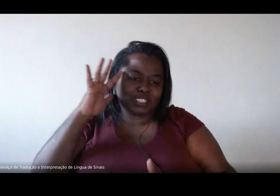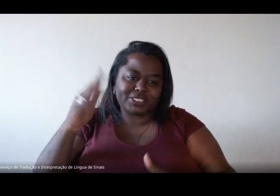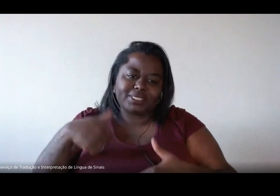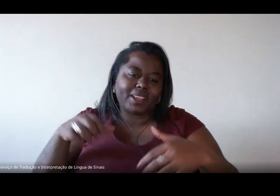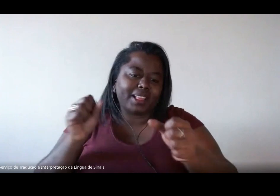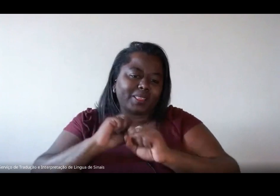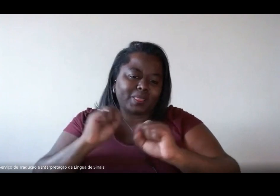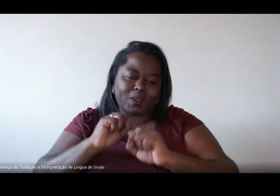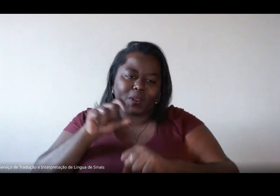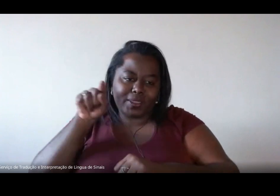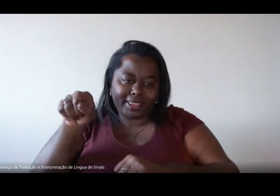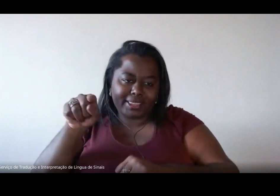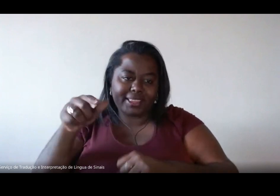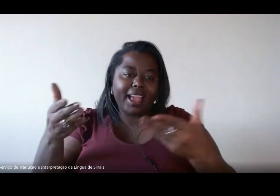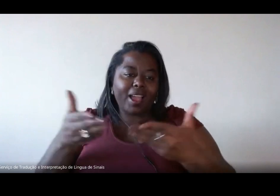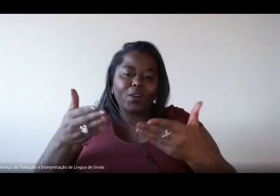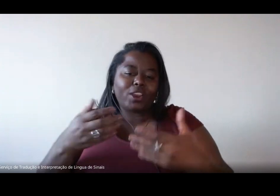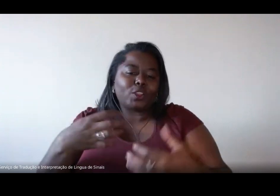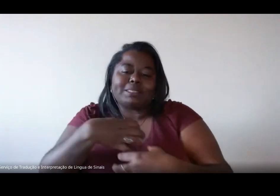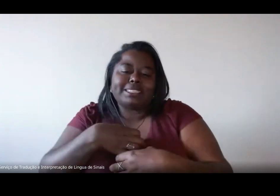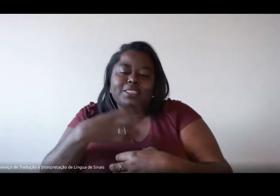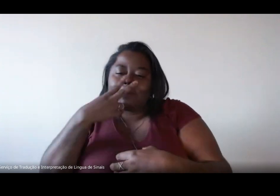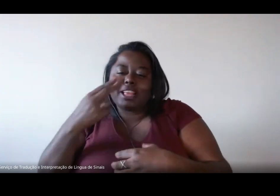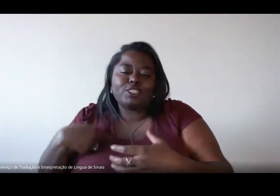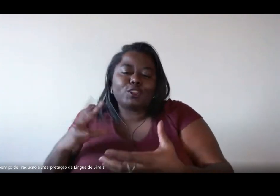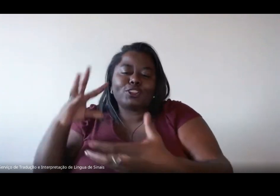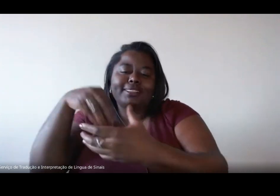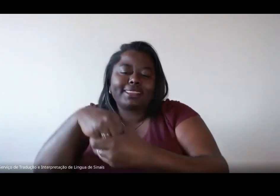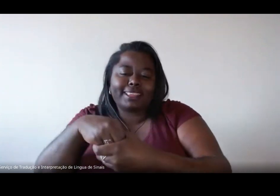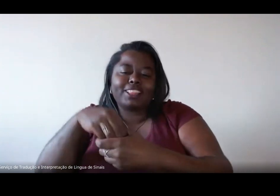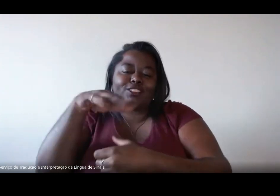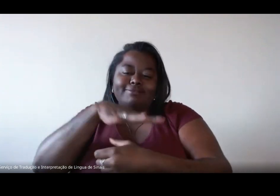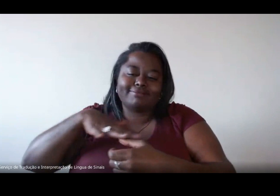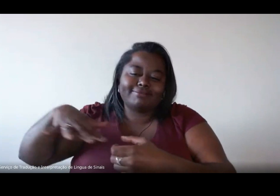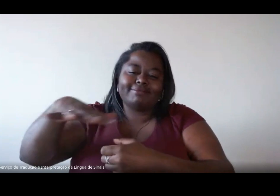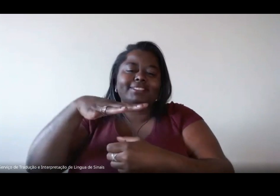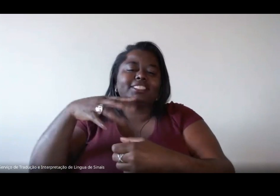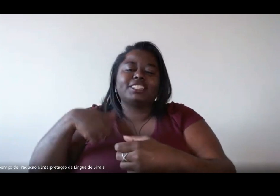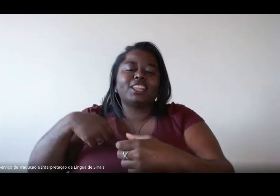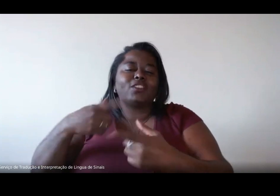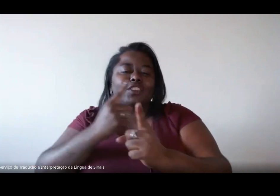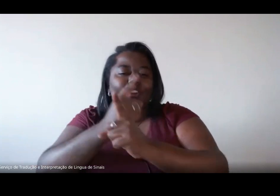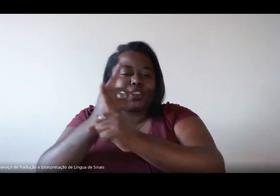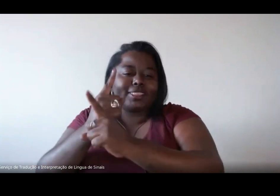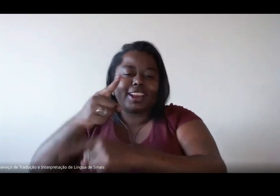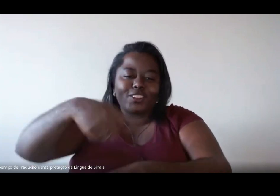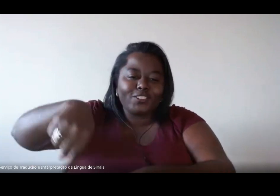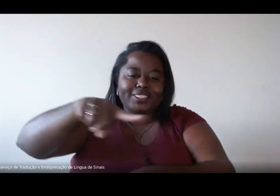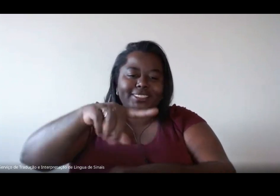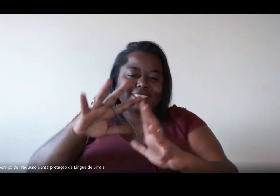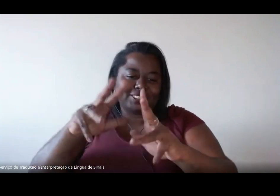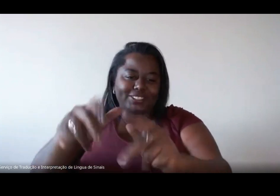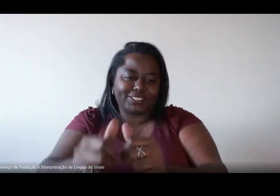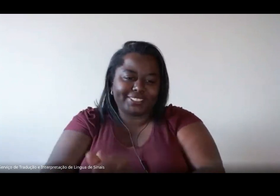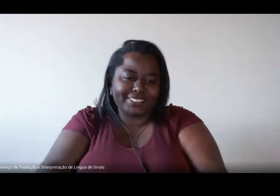nem imagina. Eu adoro aí. E agora eu estou me sentindo como se eu estivesse aí naquele campus maravilhoso, fosse sair daqui e encontrar com